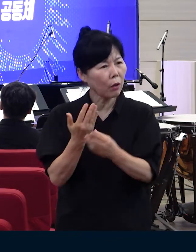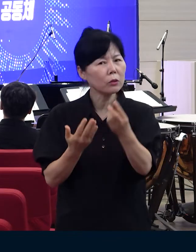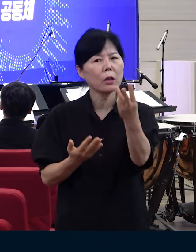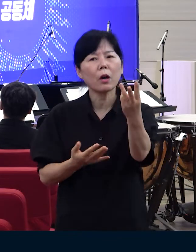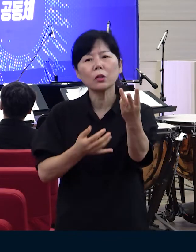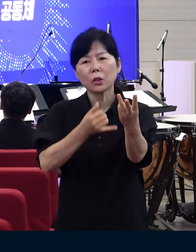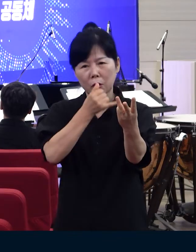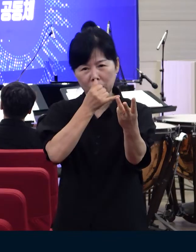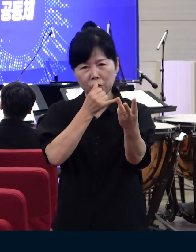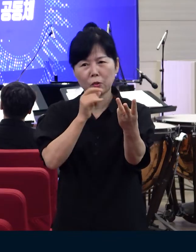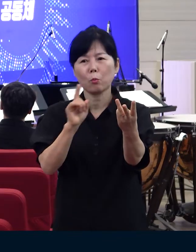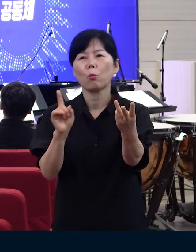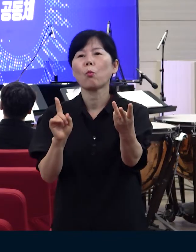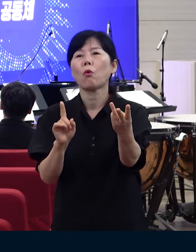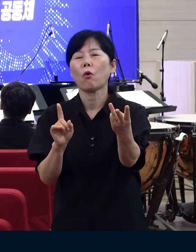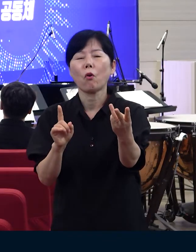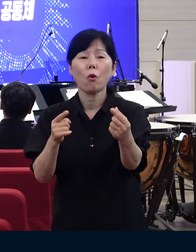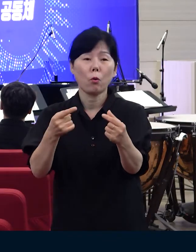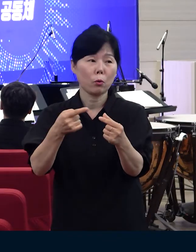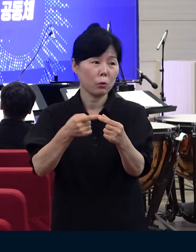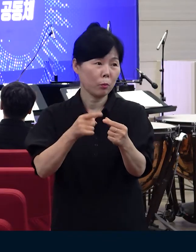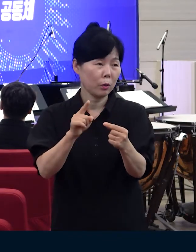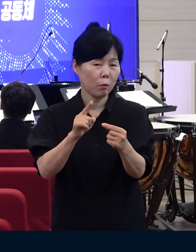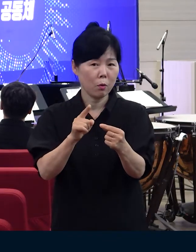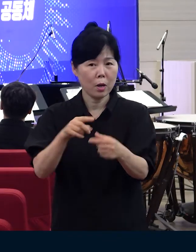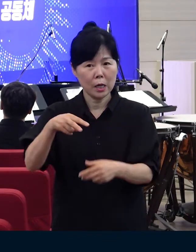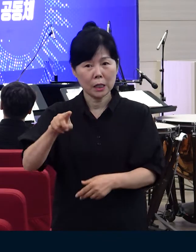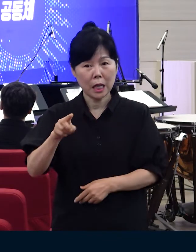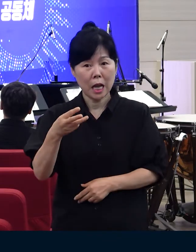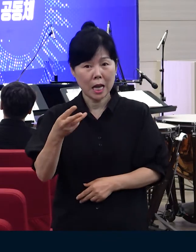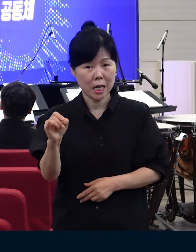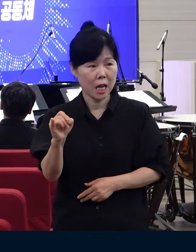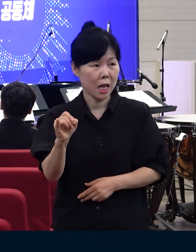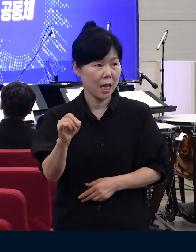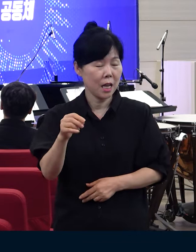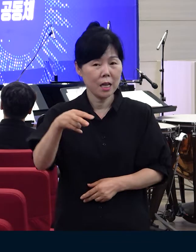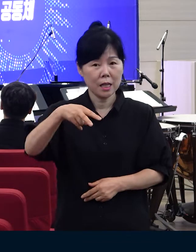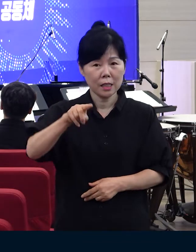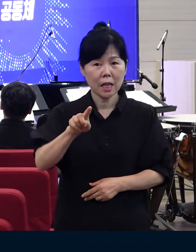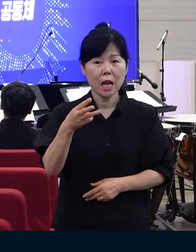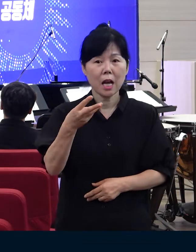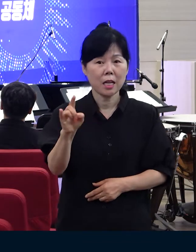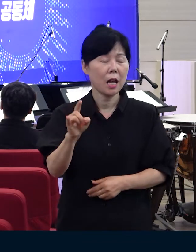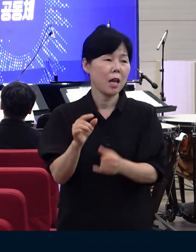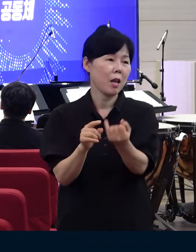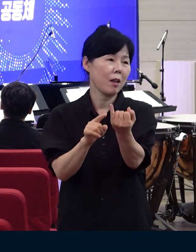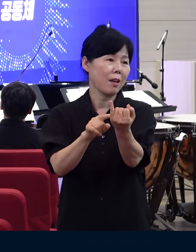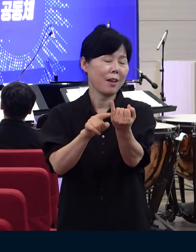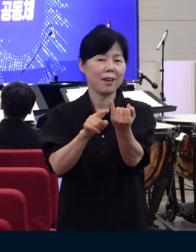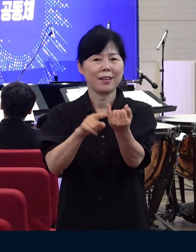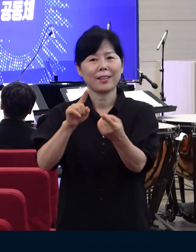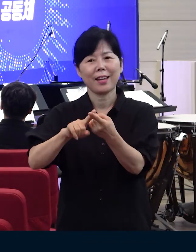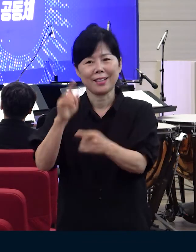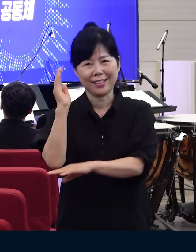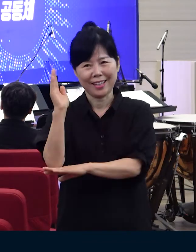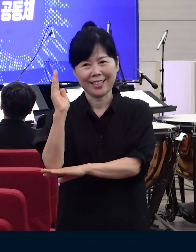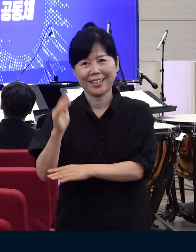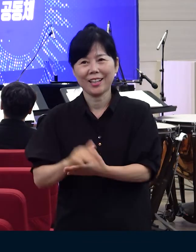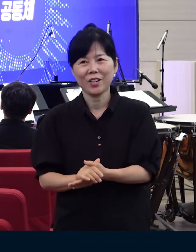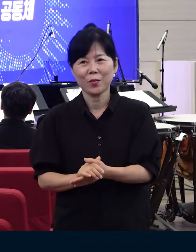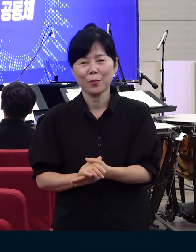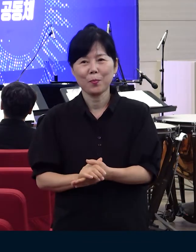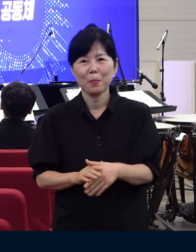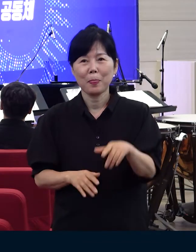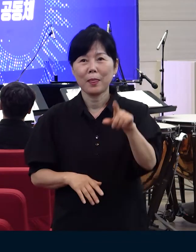않을 수가 없습니다. 그 중에 첫 번째는 사례, 즉 사라에 대한 것입니다. 우리 11절 12절